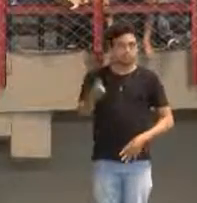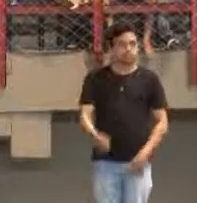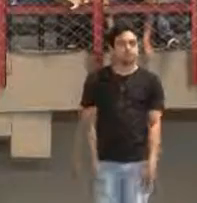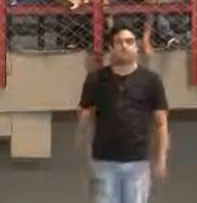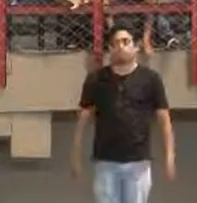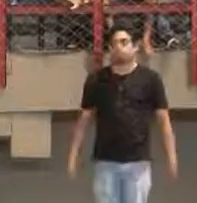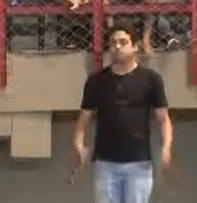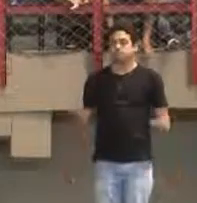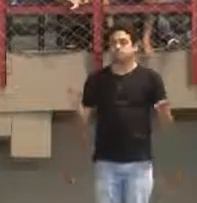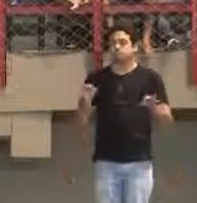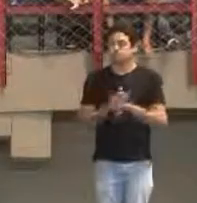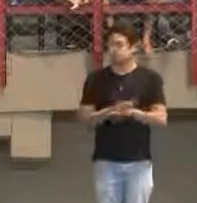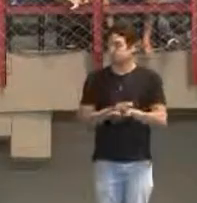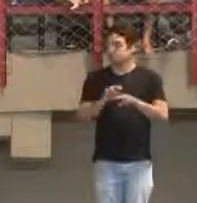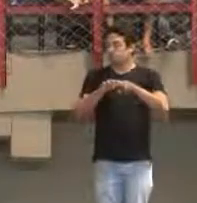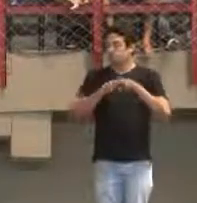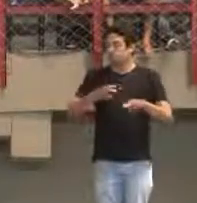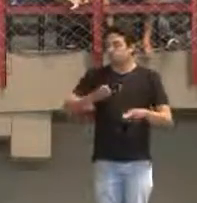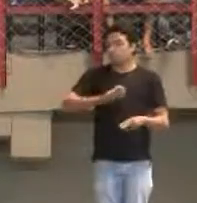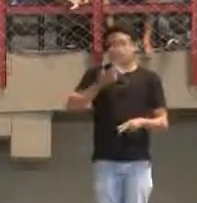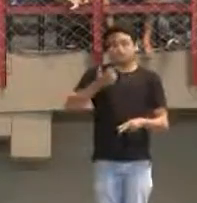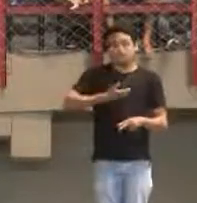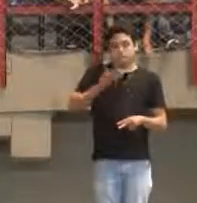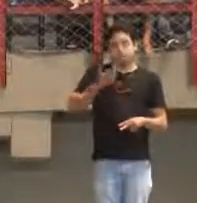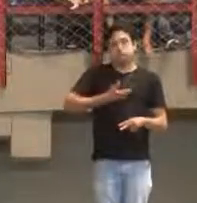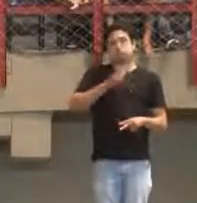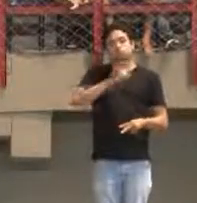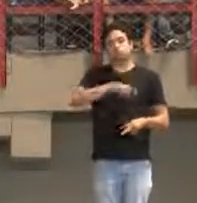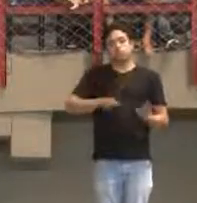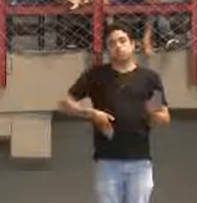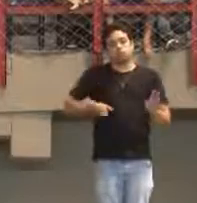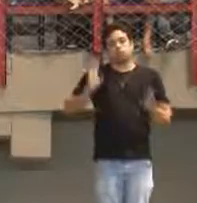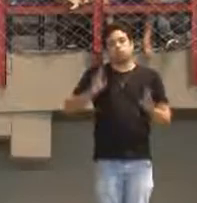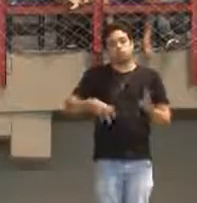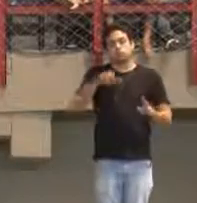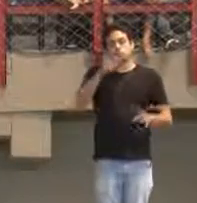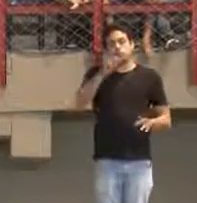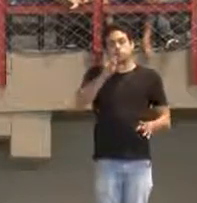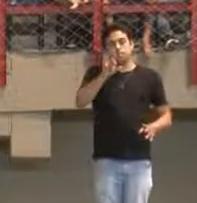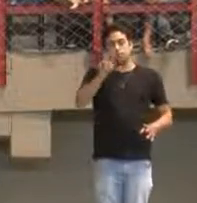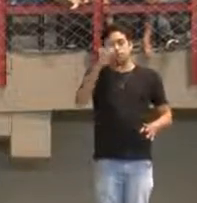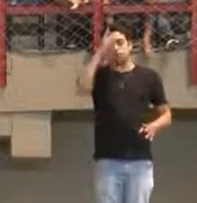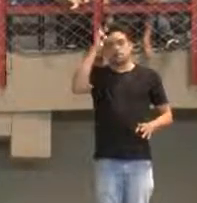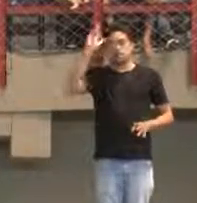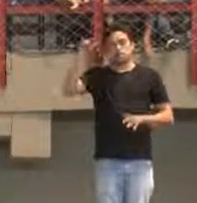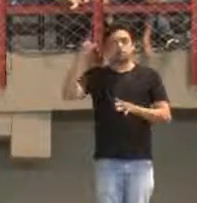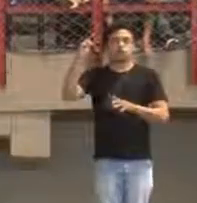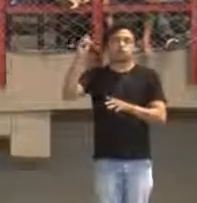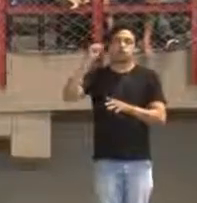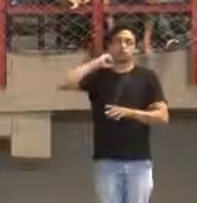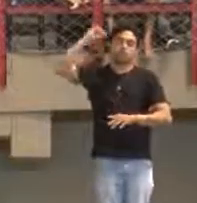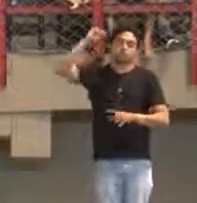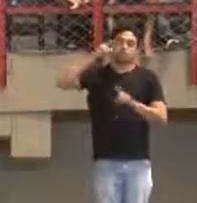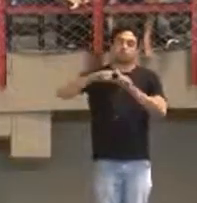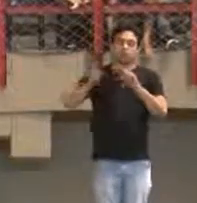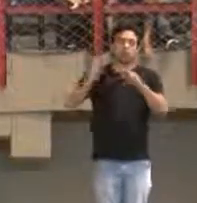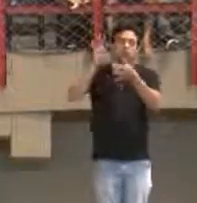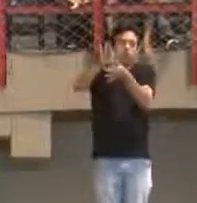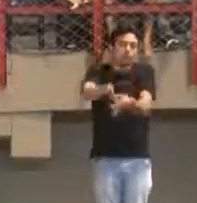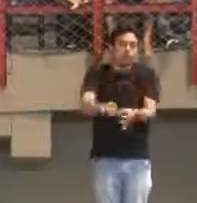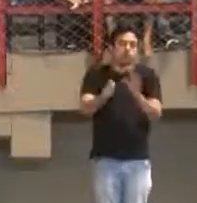encerrando aí poesia marginal Paulo Leminski cara que vai se matar tem a ver com contexto de drogas